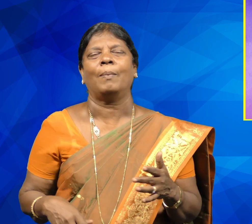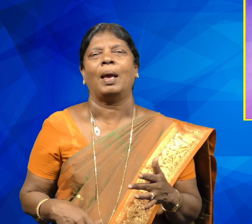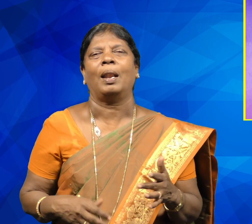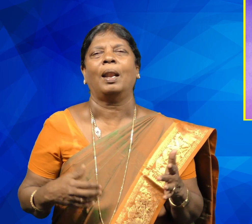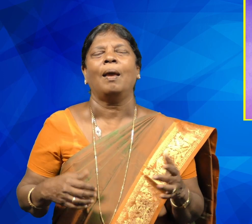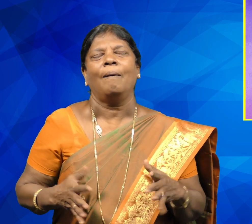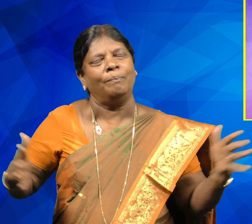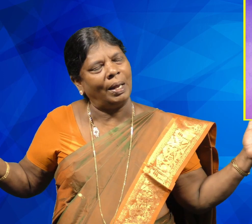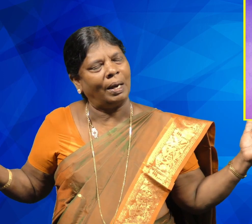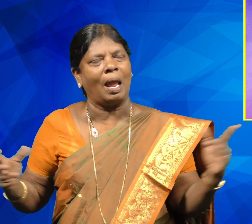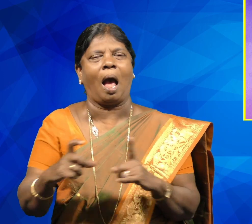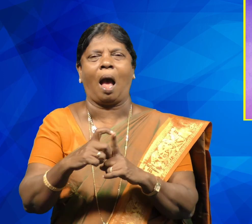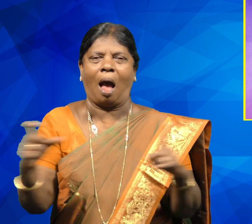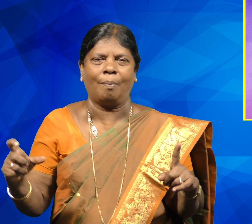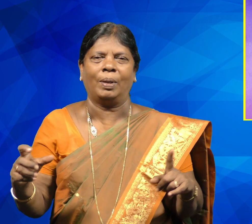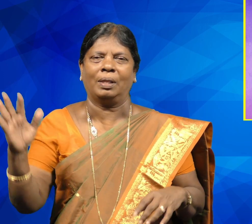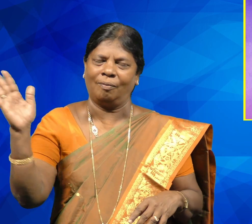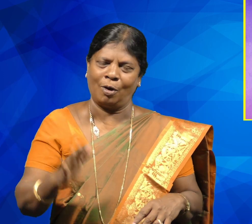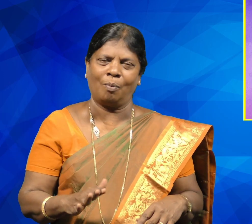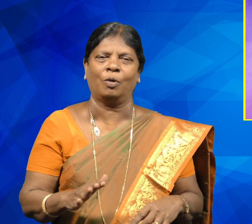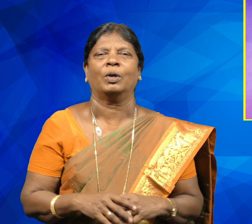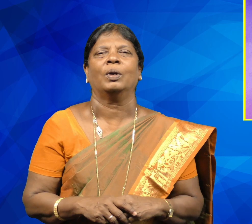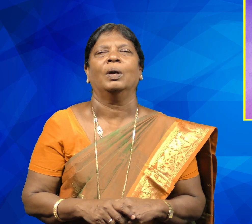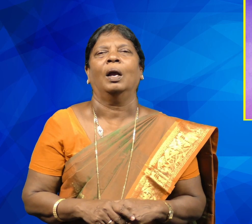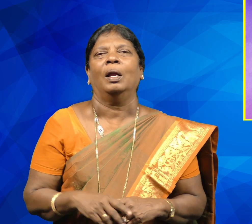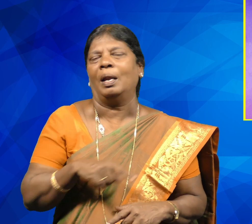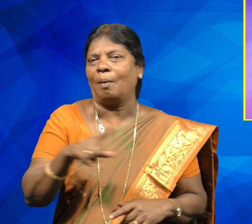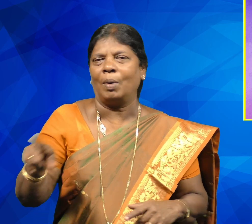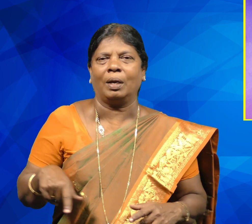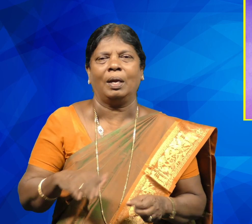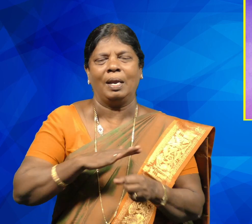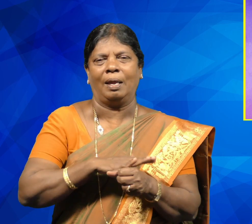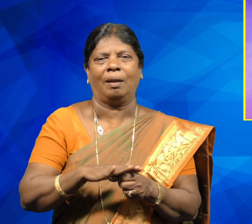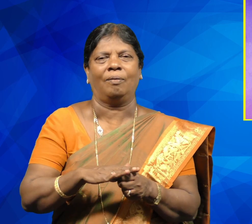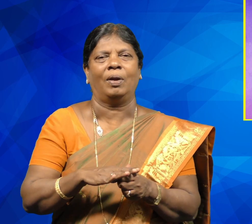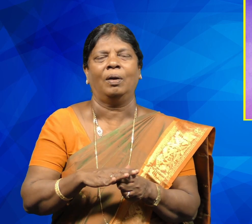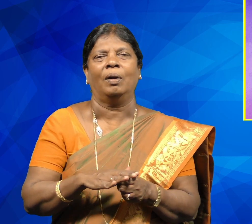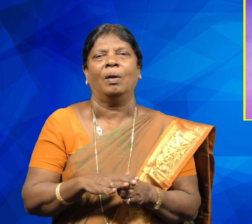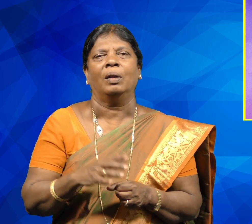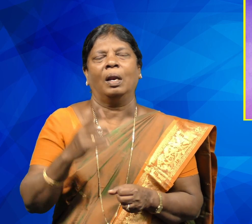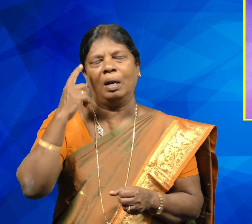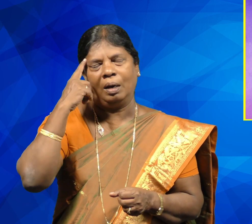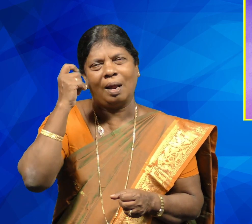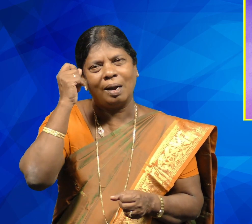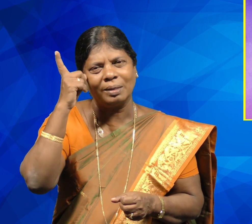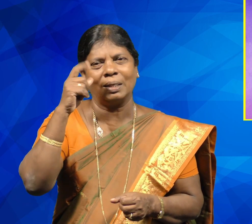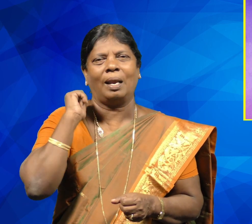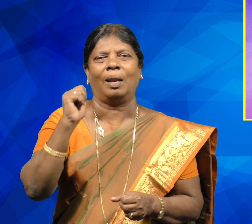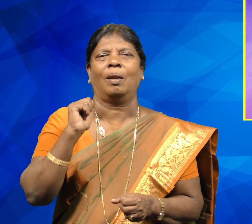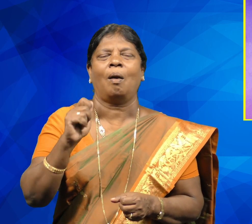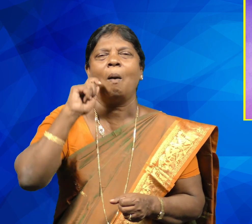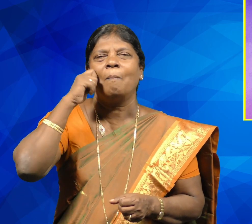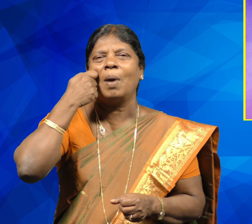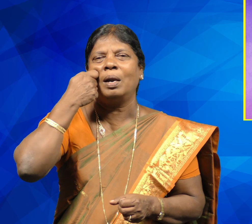வகையிலே பேரிழப்பை ஏற்படுத்தி நடைபெறும் பொழுது நிறைவாக அங்கே